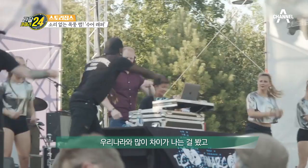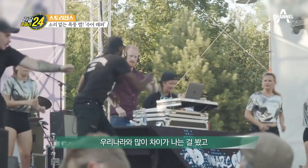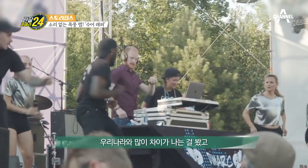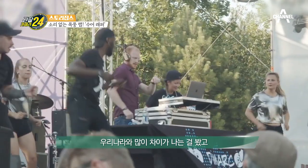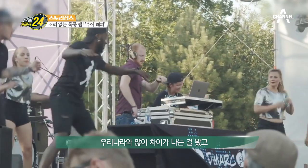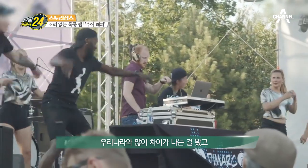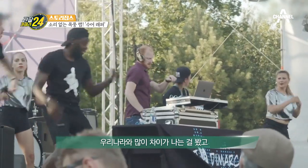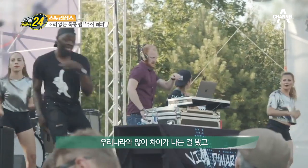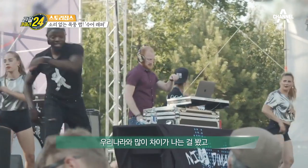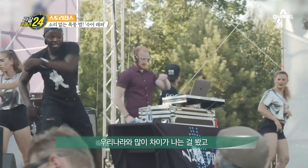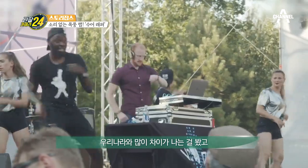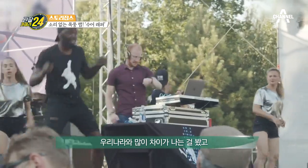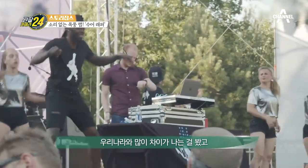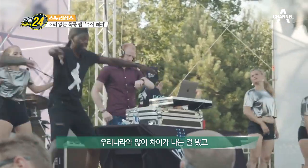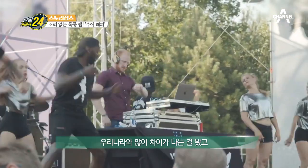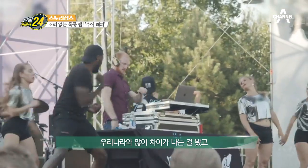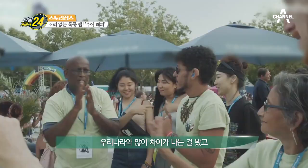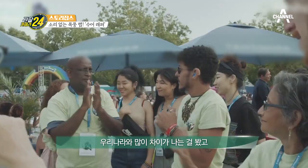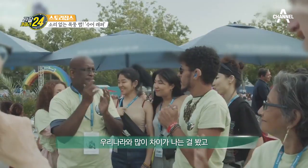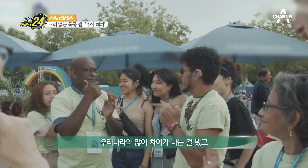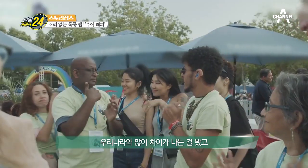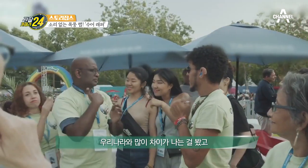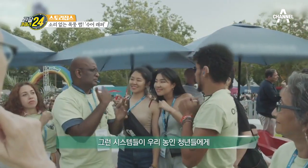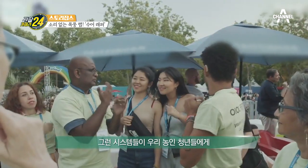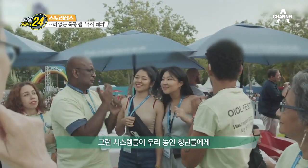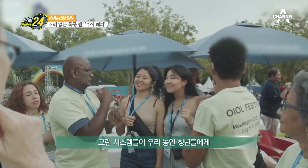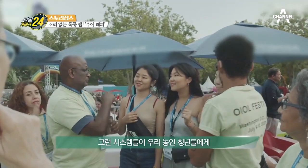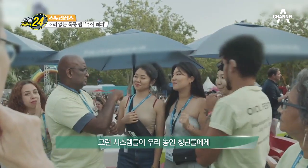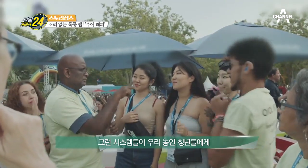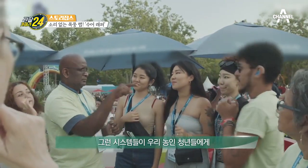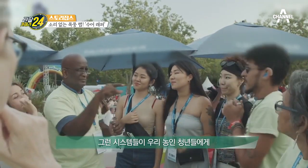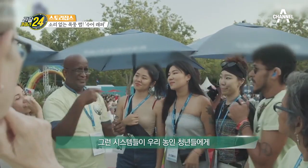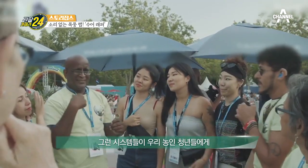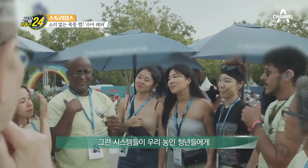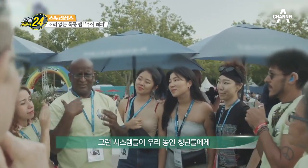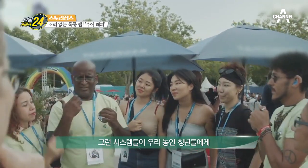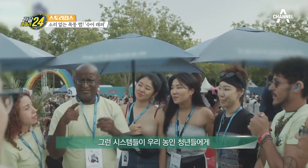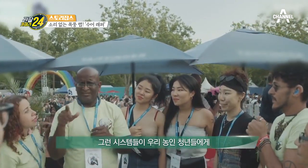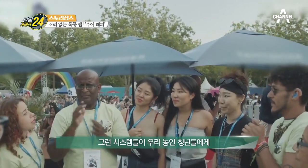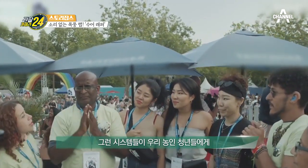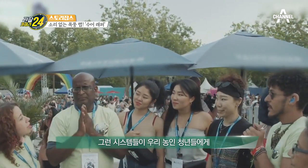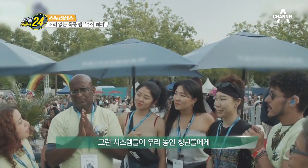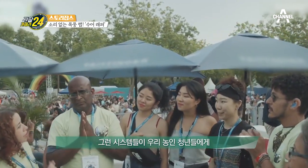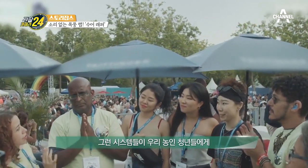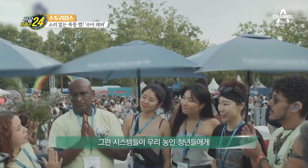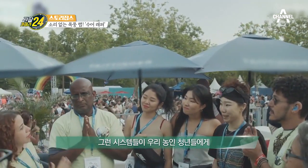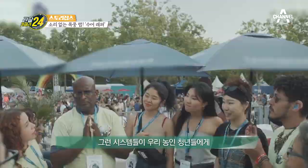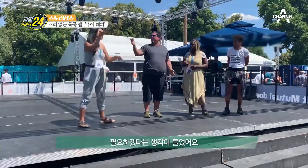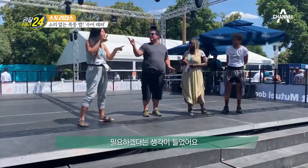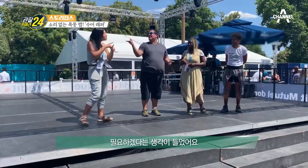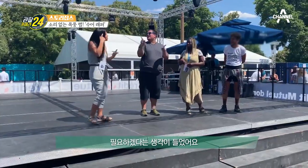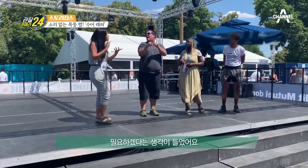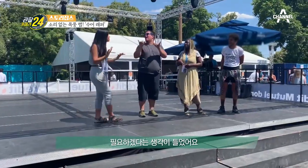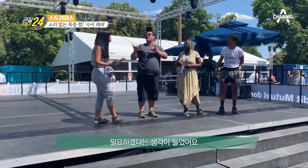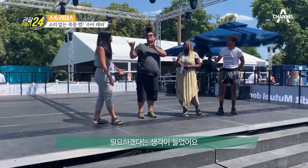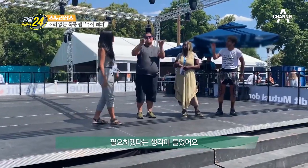많이 차이나는 걸 봤고 그리고 그것들이 우리 농민 청년들한테 지금 굉장히